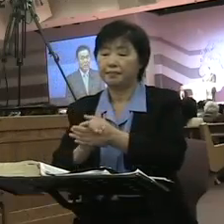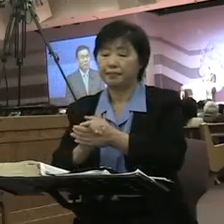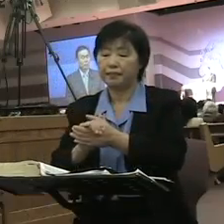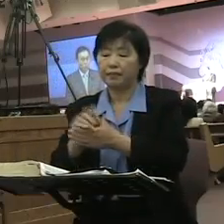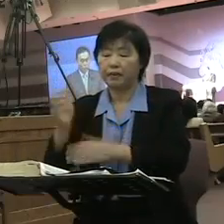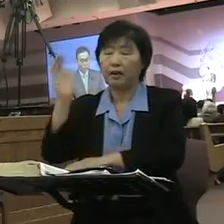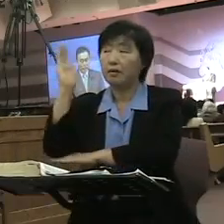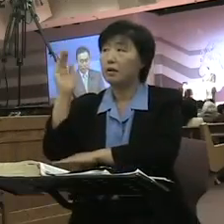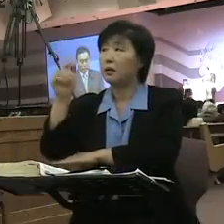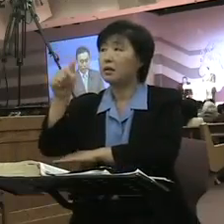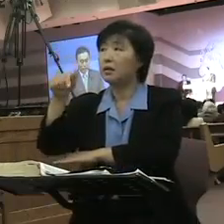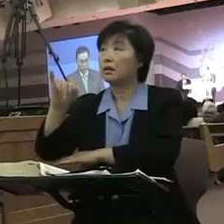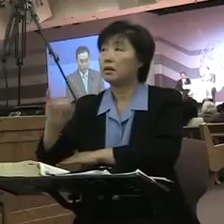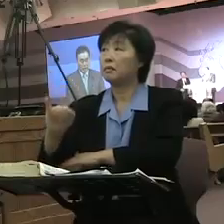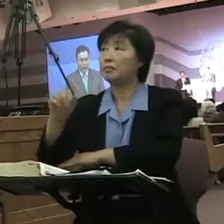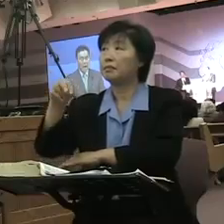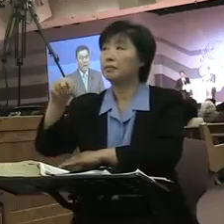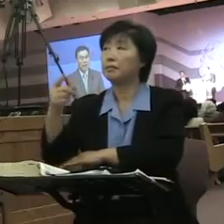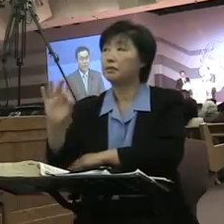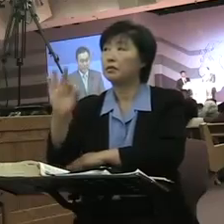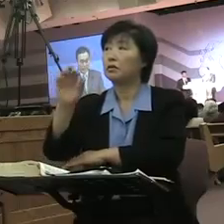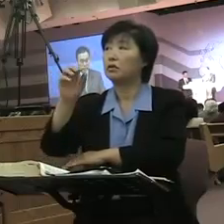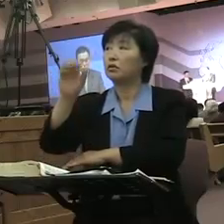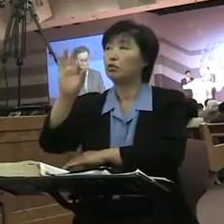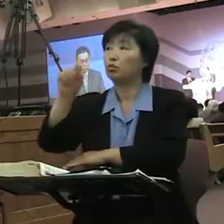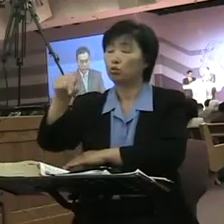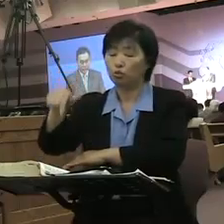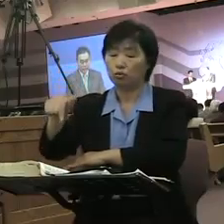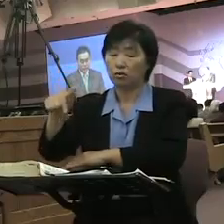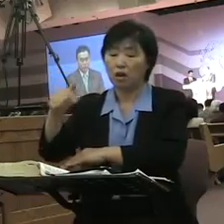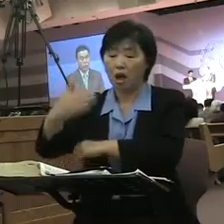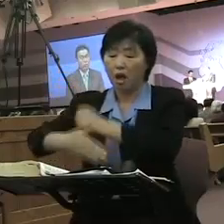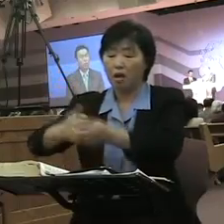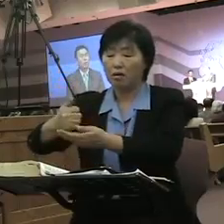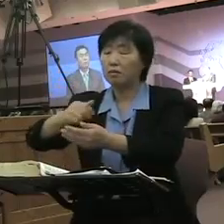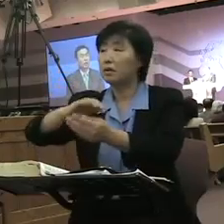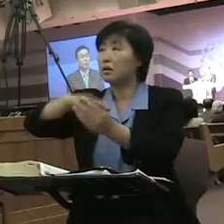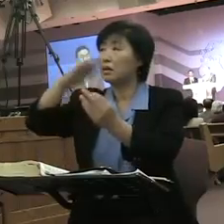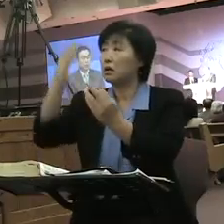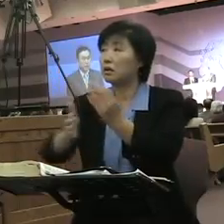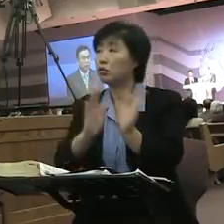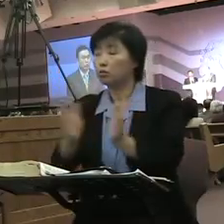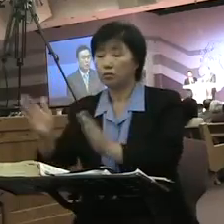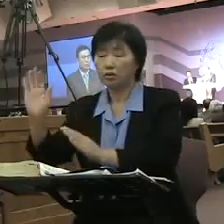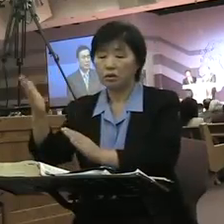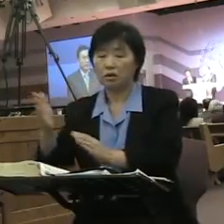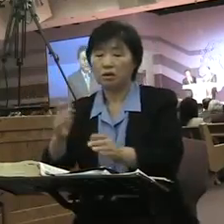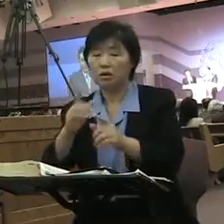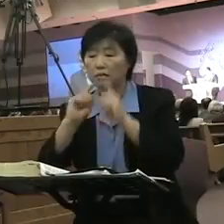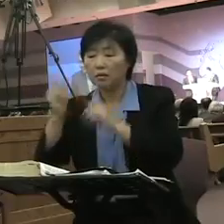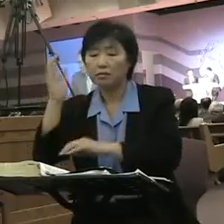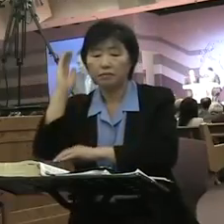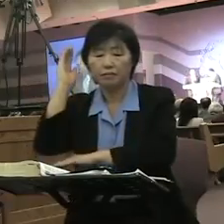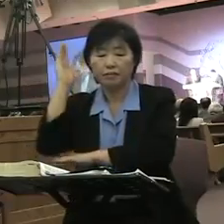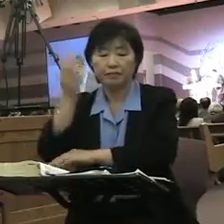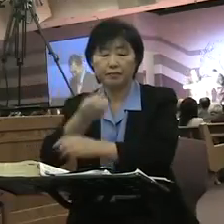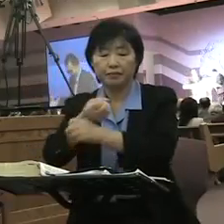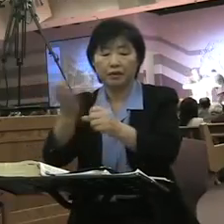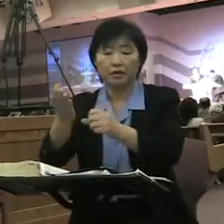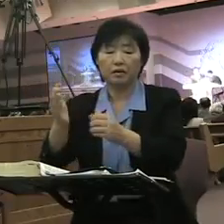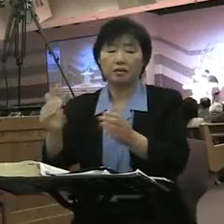가지고 김승욱 목사님 나오셔서 하나님의 산에서 준비되리라는 제목으로 말씀을 증거해 주시겠습니다.